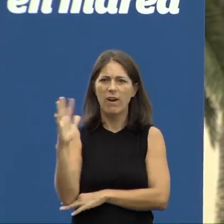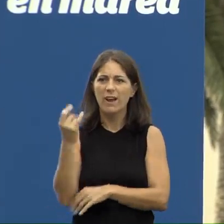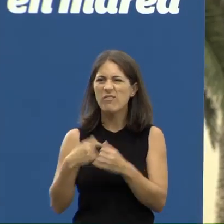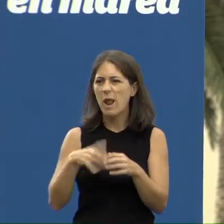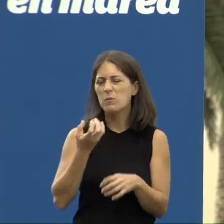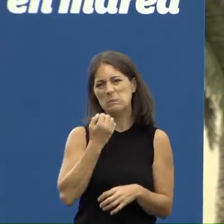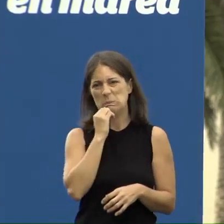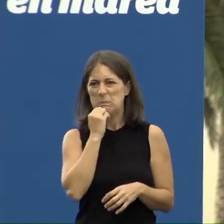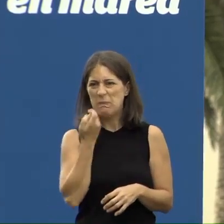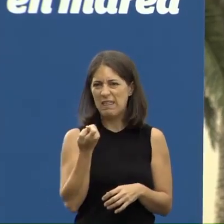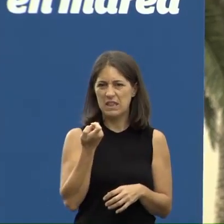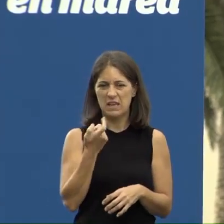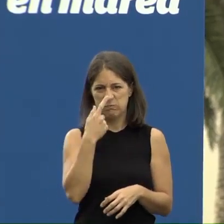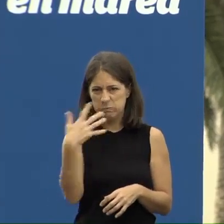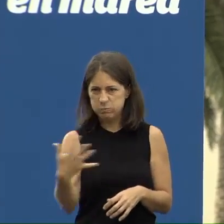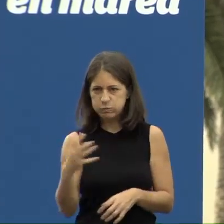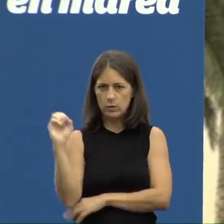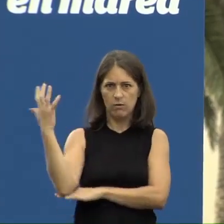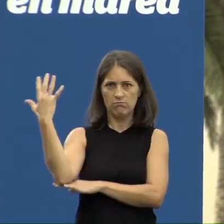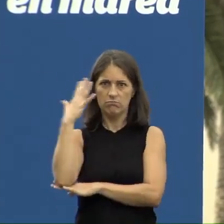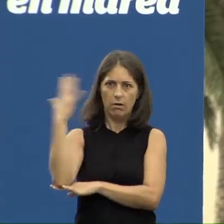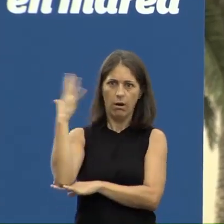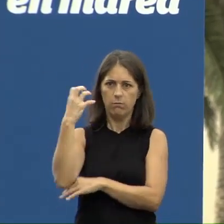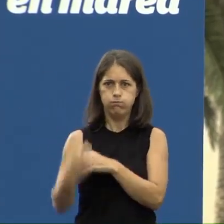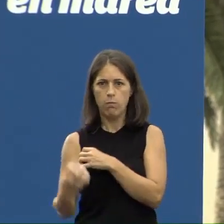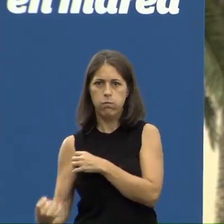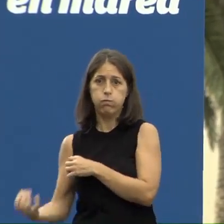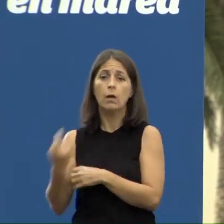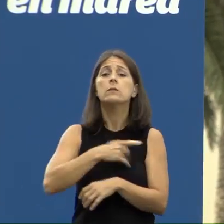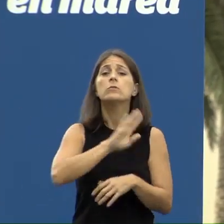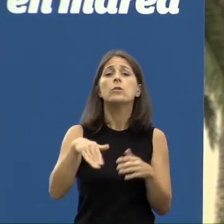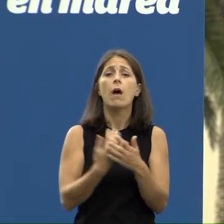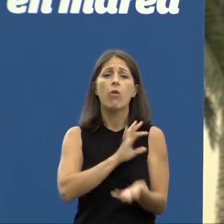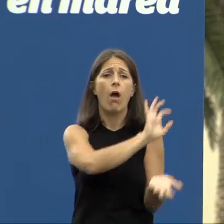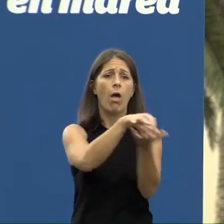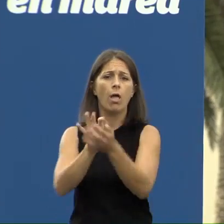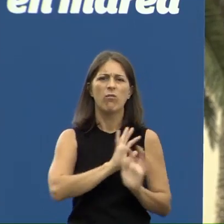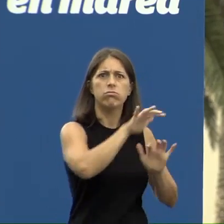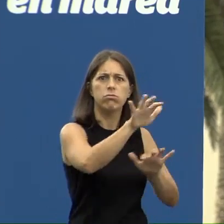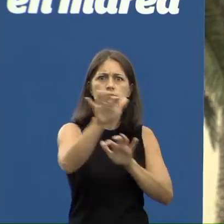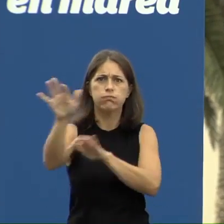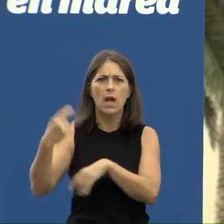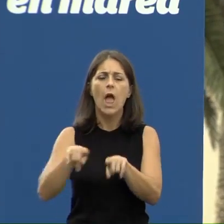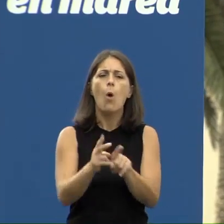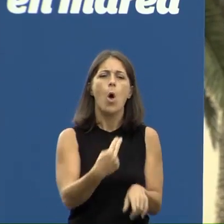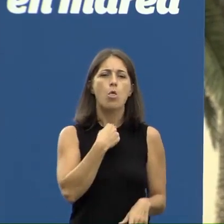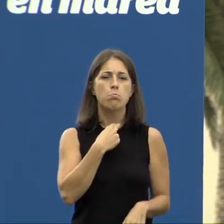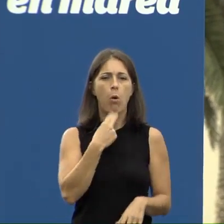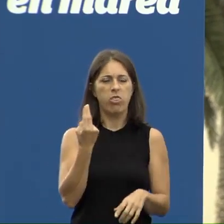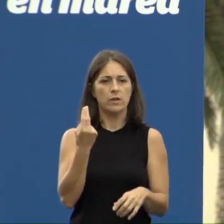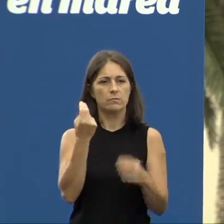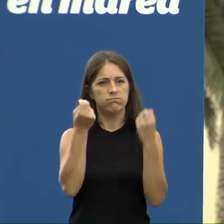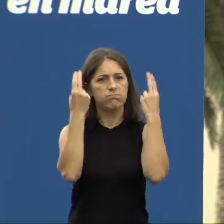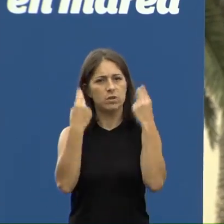mazás podres, das mazás corruptas, e as mareas comezaron a inundar as institucións de voces discrepantes, Voces que non